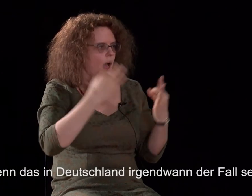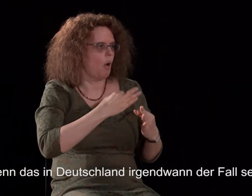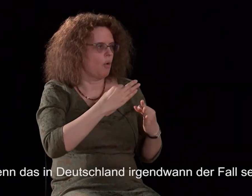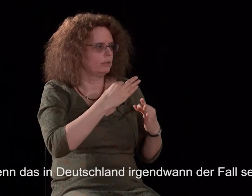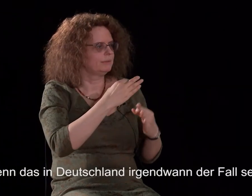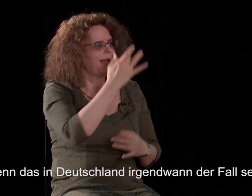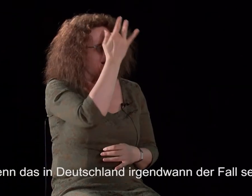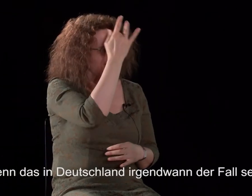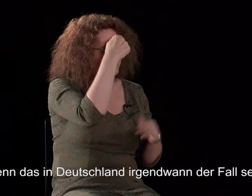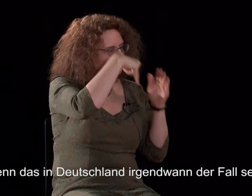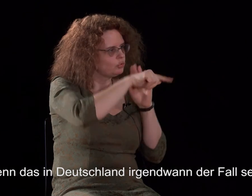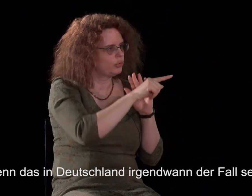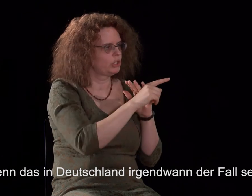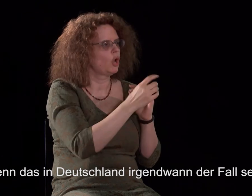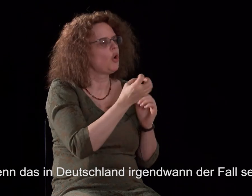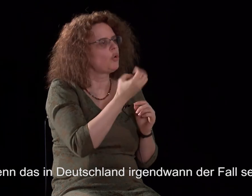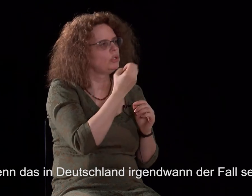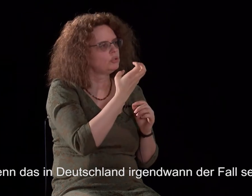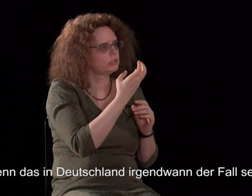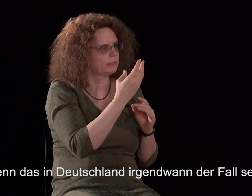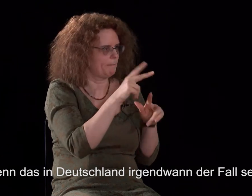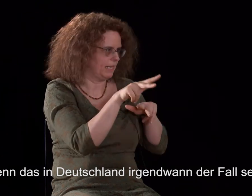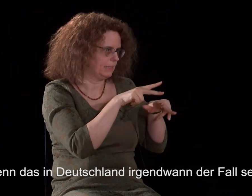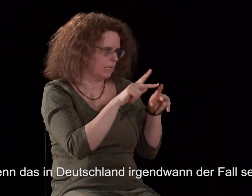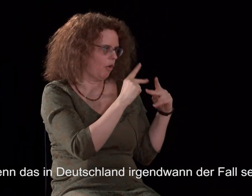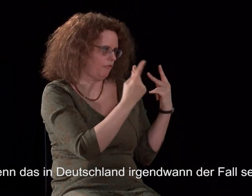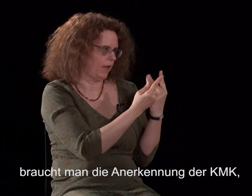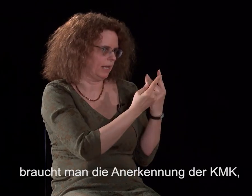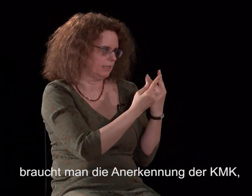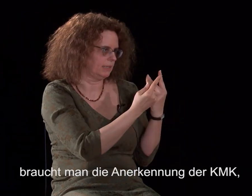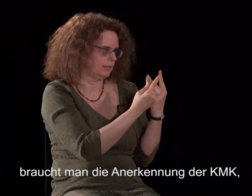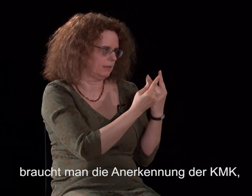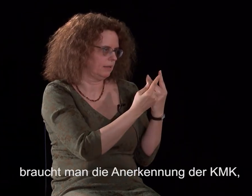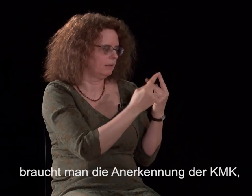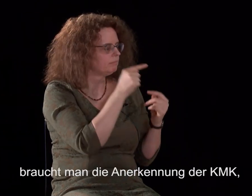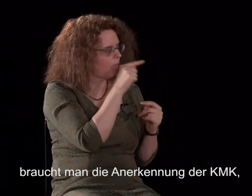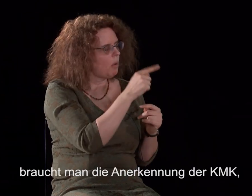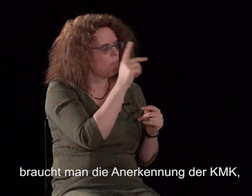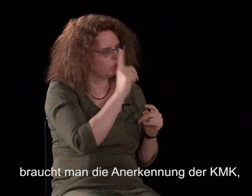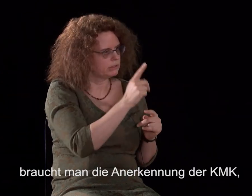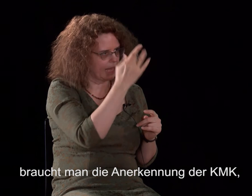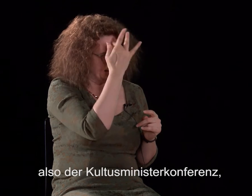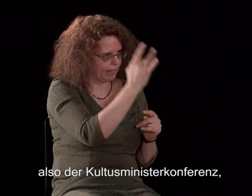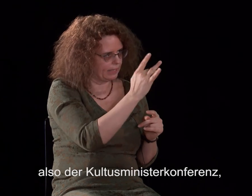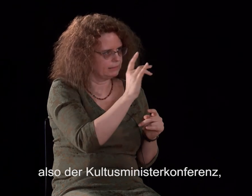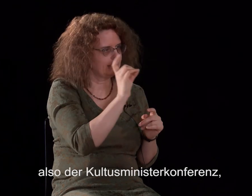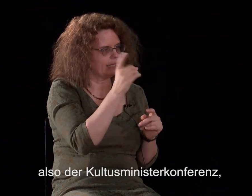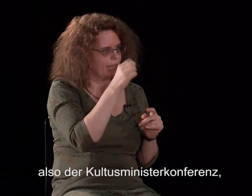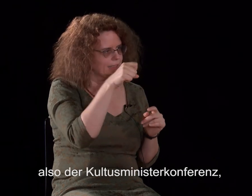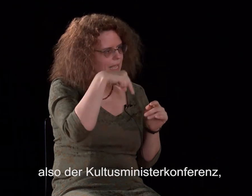Und wenn das in Deutschland wirklich irgendwann der Fall sein sollte, braucht man die Anerkennung der KMK, also der Kultusministerkonferenz,